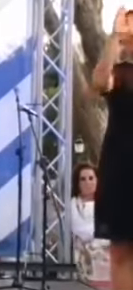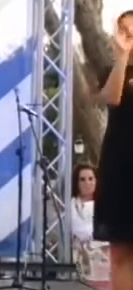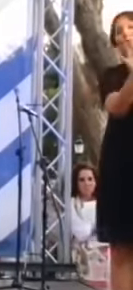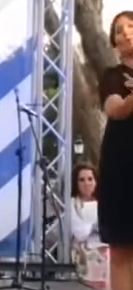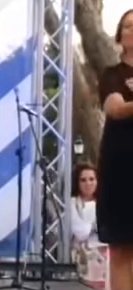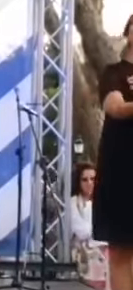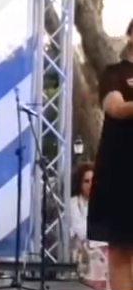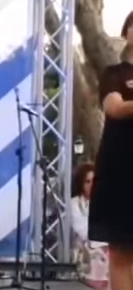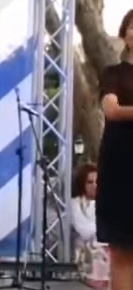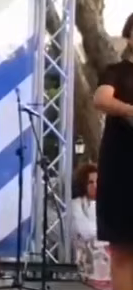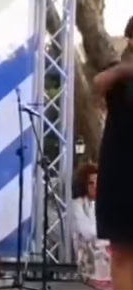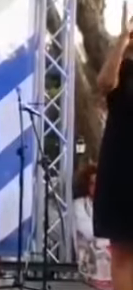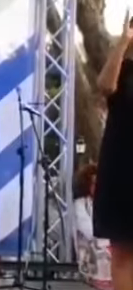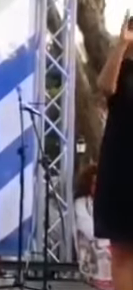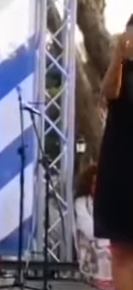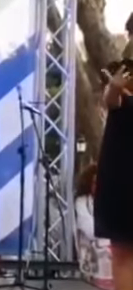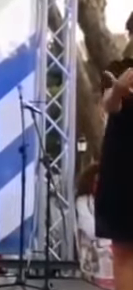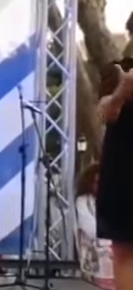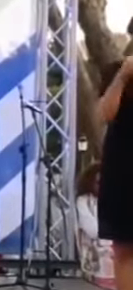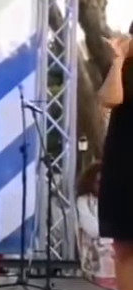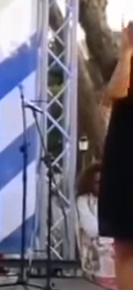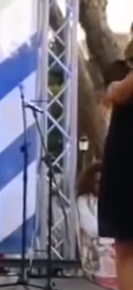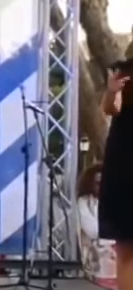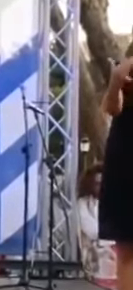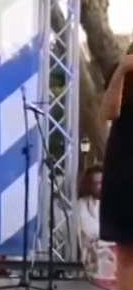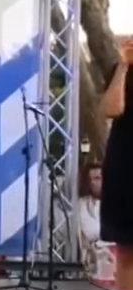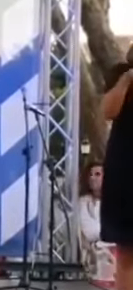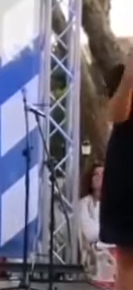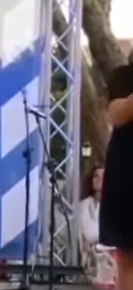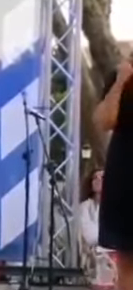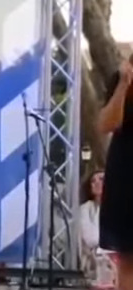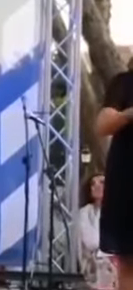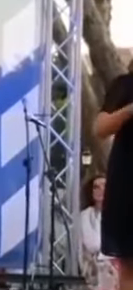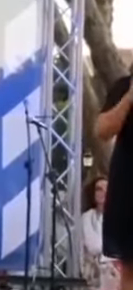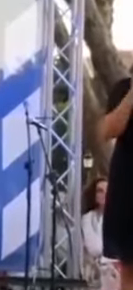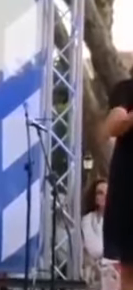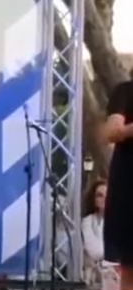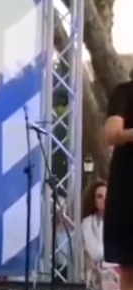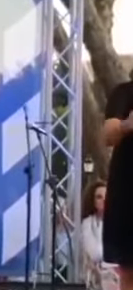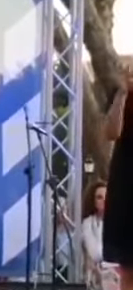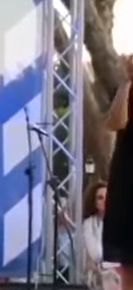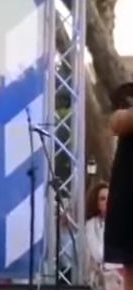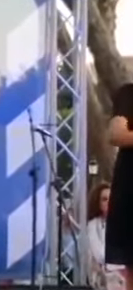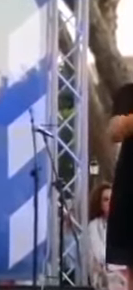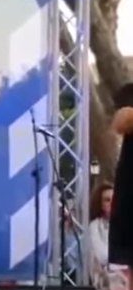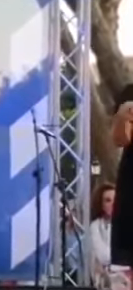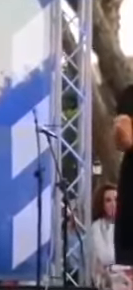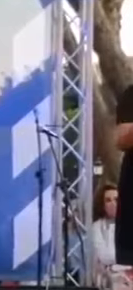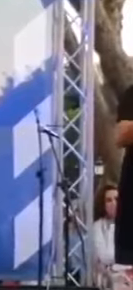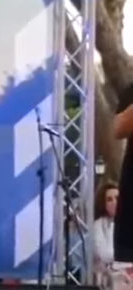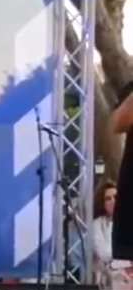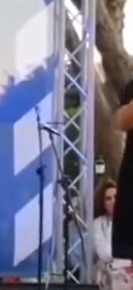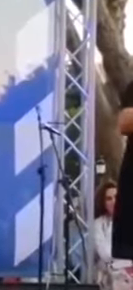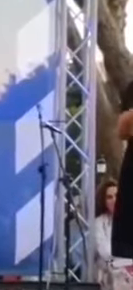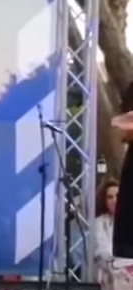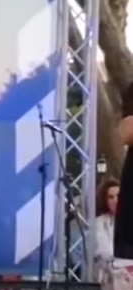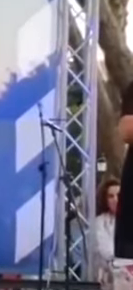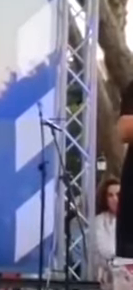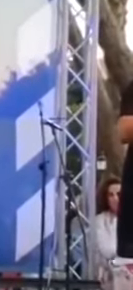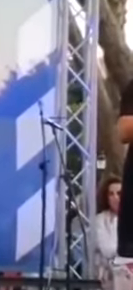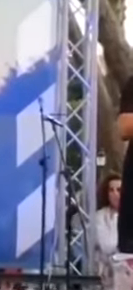a un certo punto sotto il palazzo il popolo arriva, e quando arriva devi uscire fuori, e arriverà quella stagione, arriverà molto